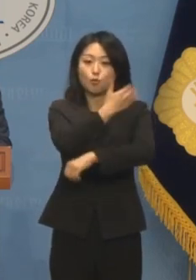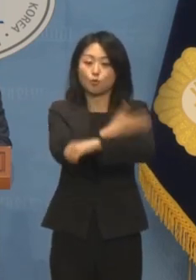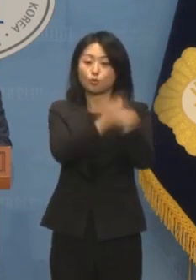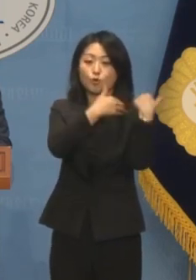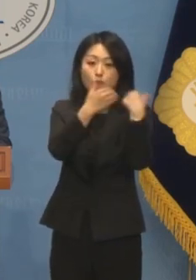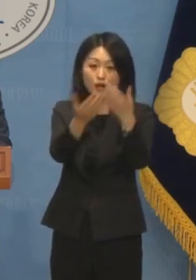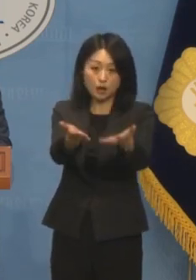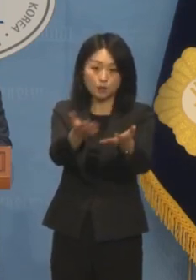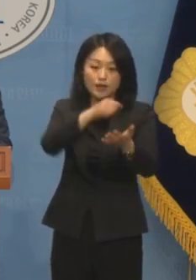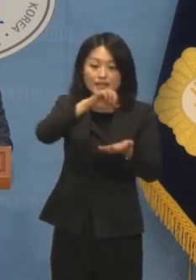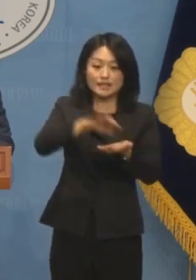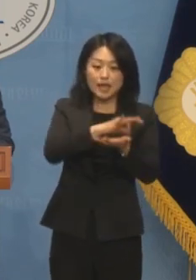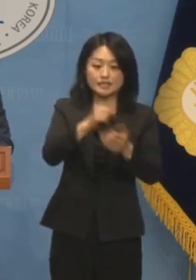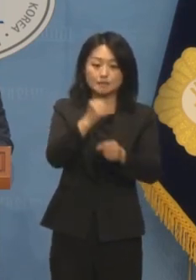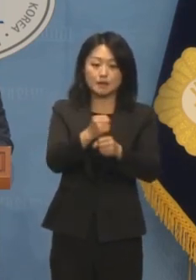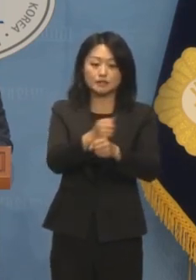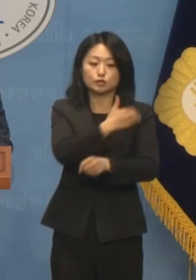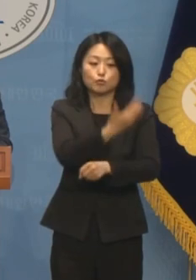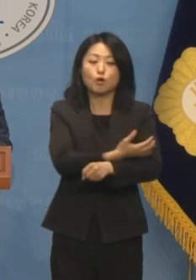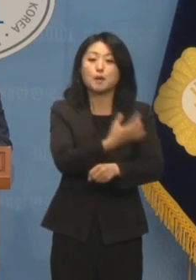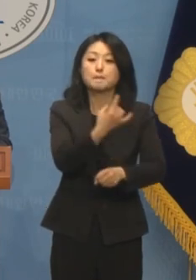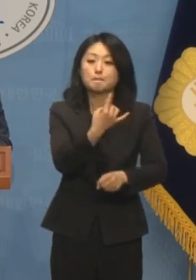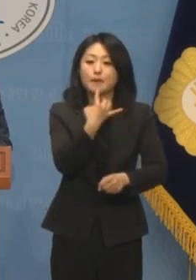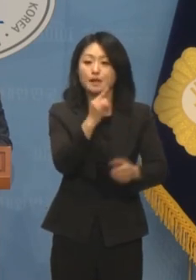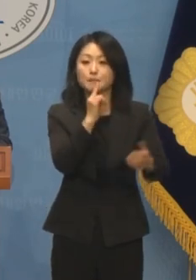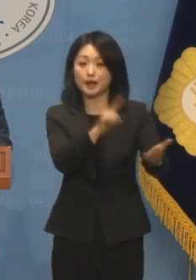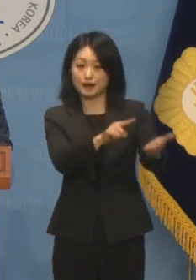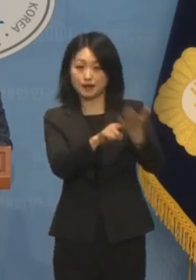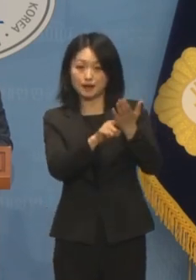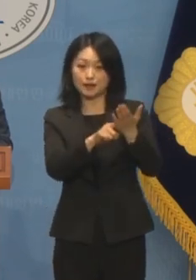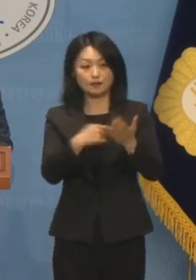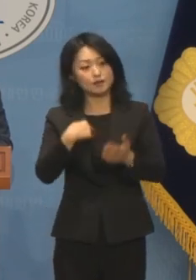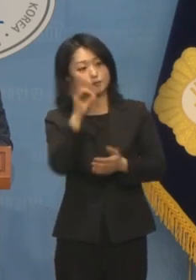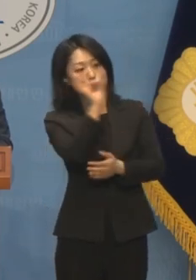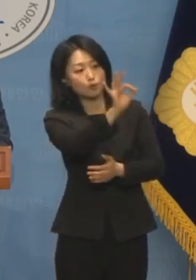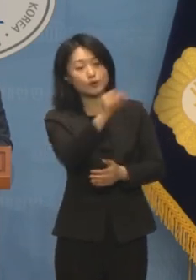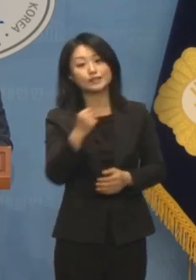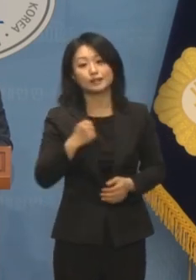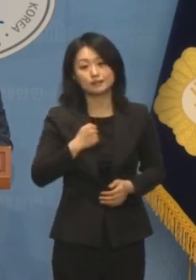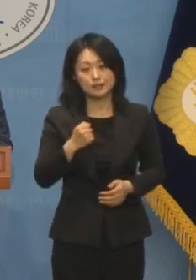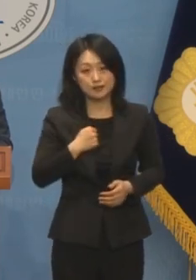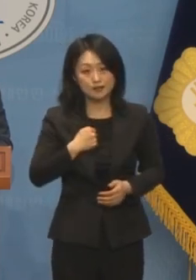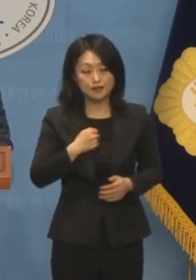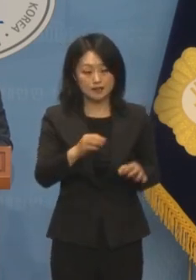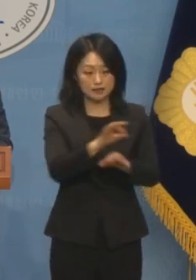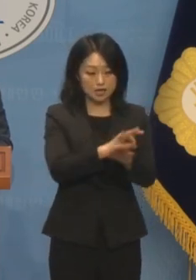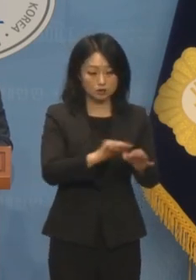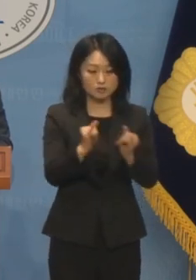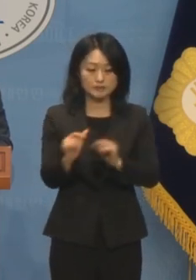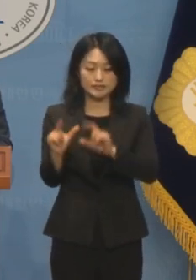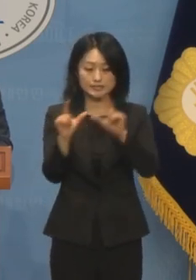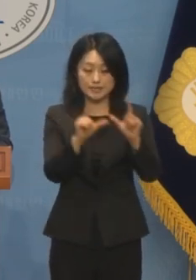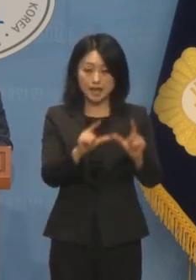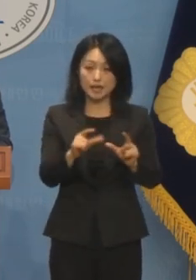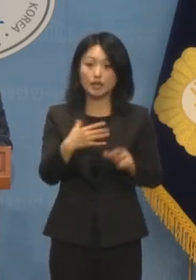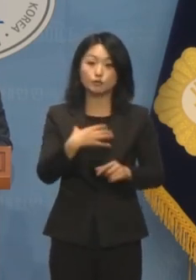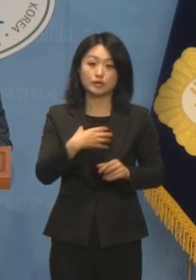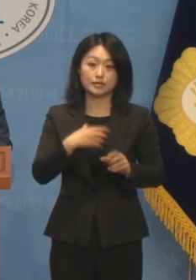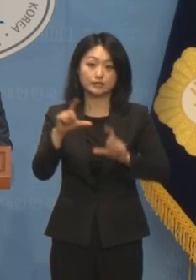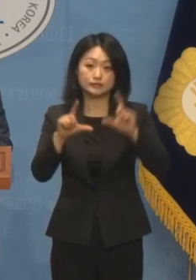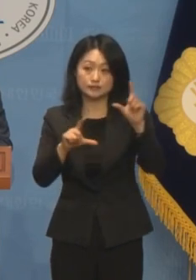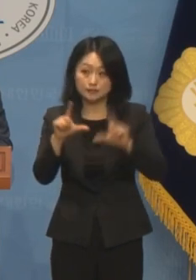예산 편성권만 따지고 있으니 답답합니다. 우리 경제와 민생이 처한 총체적인 위기